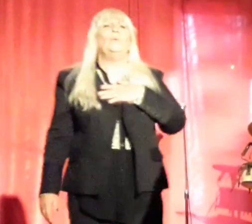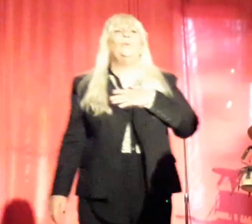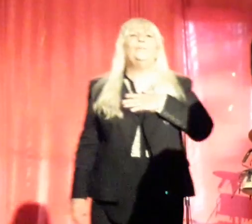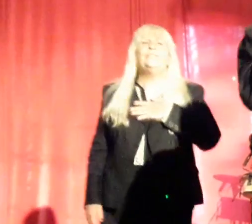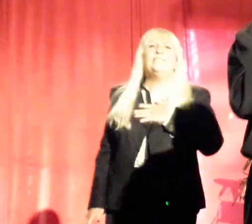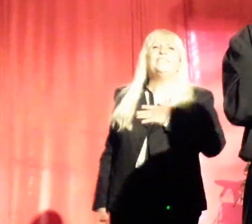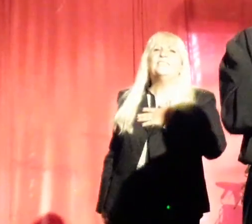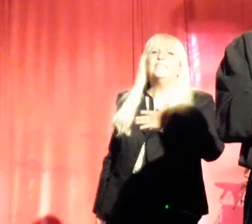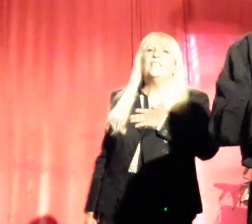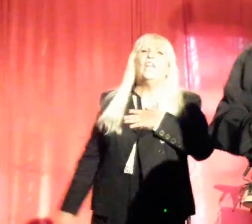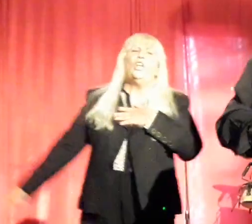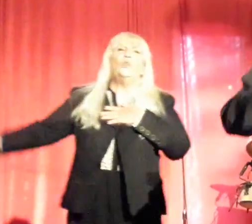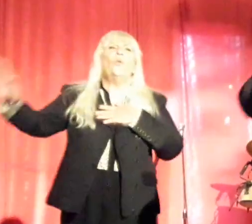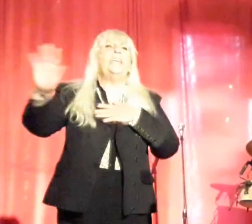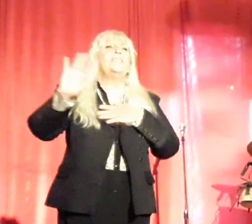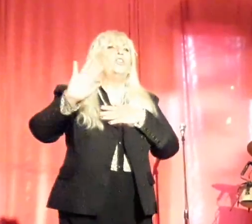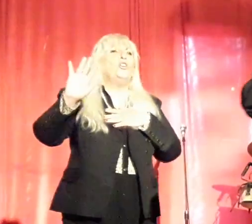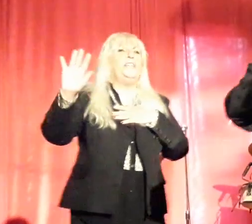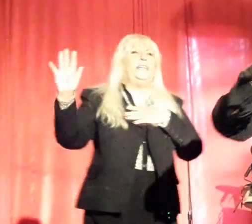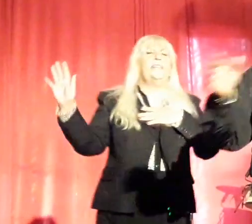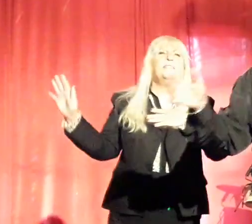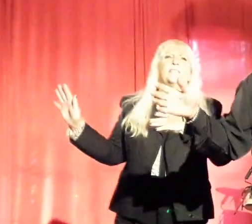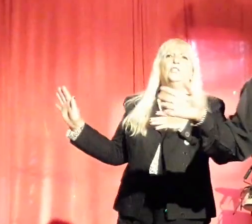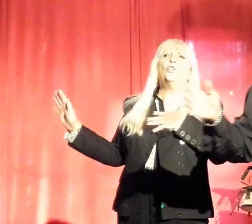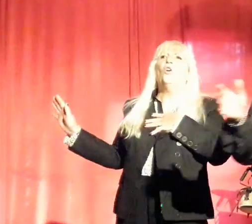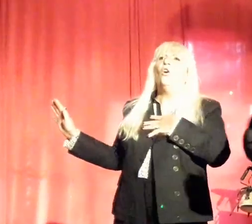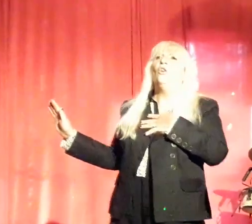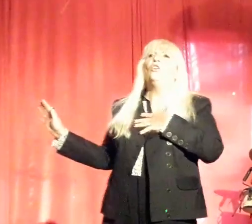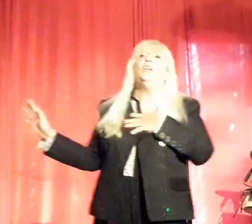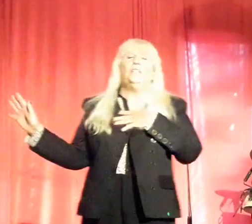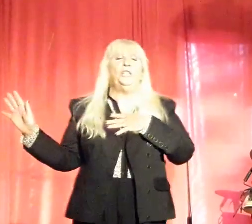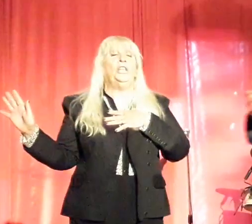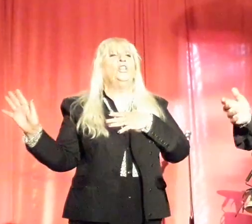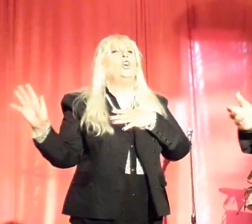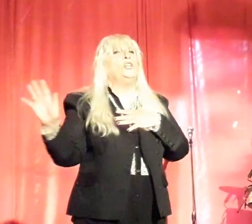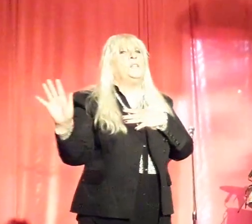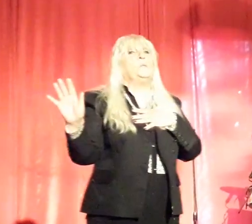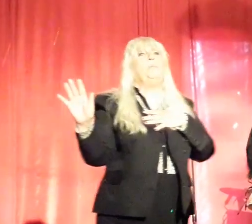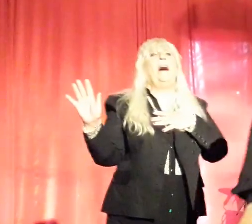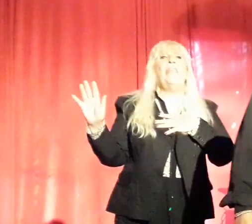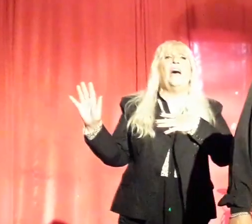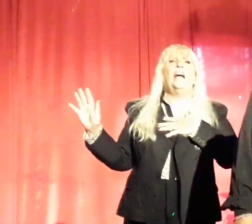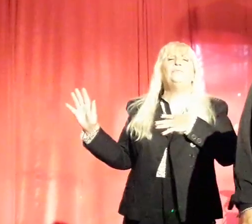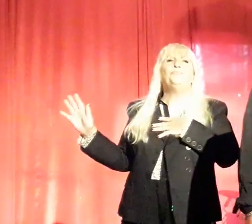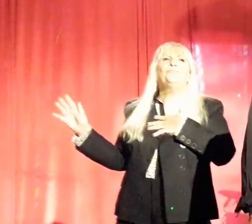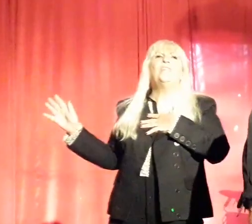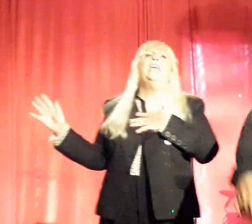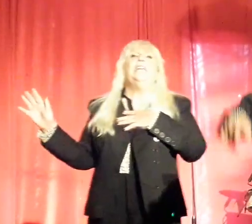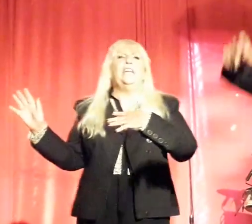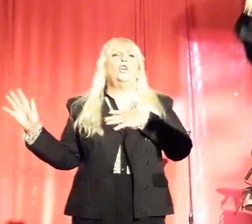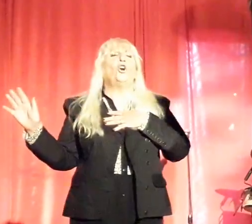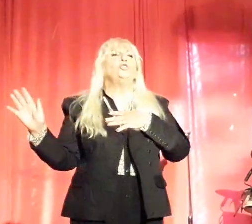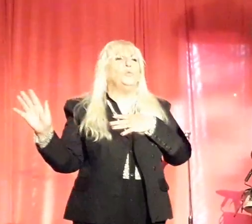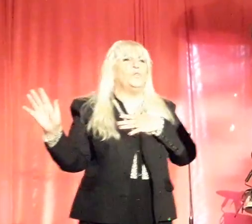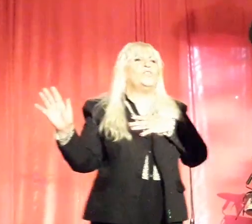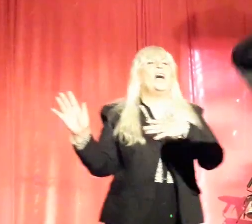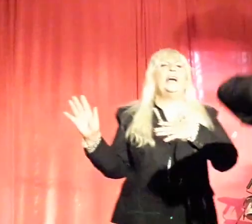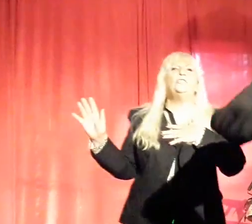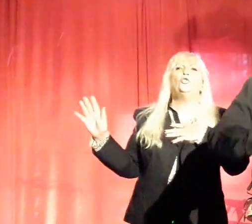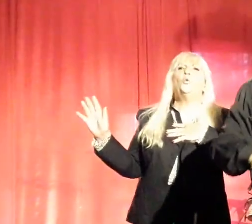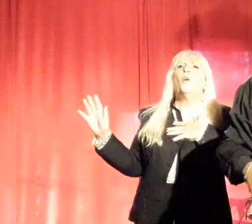Espíritu. No es con ejército ni con espada, es con